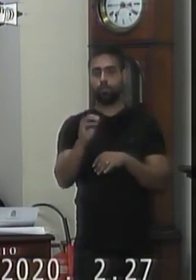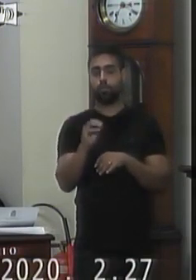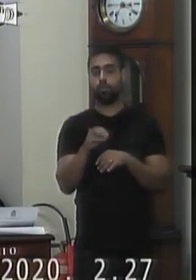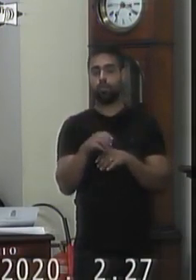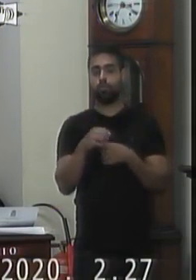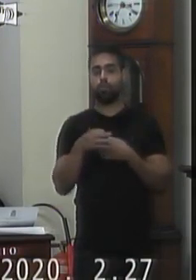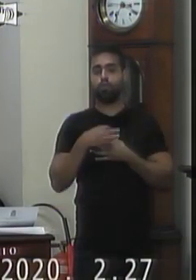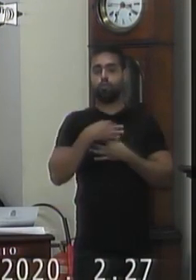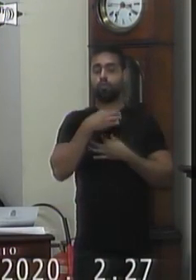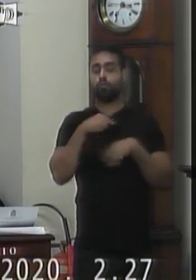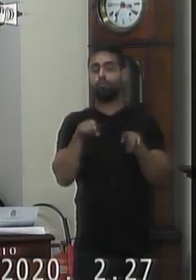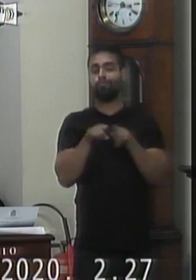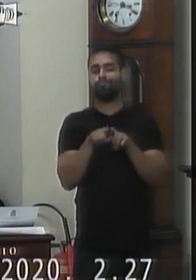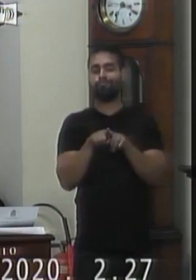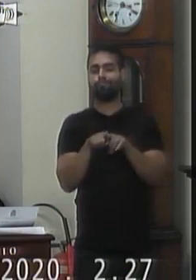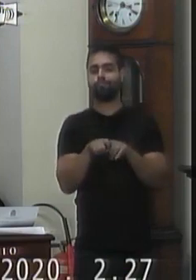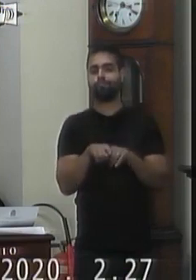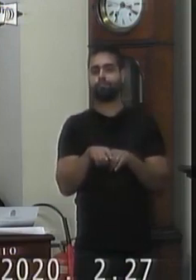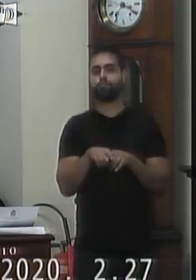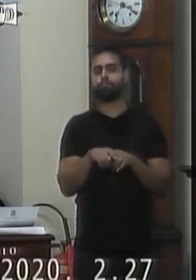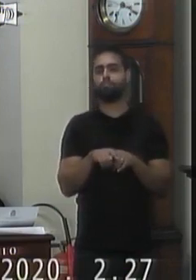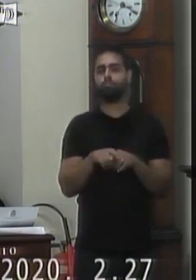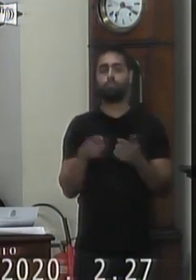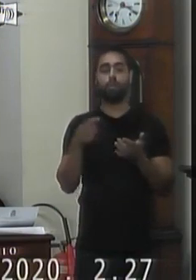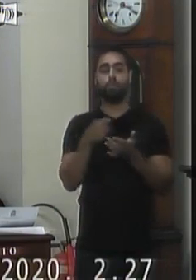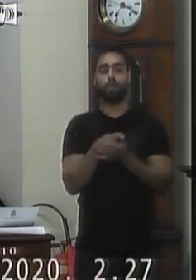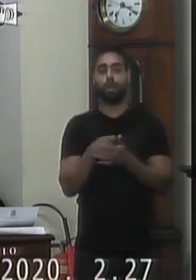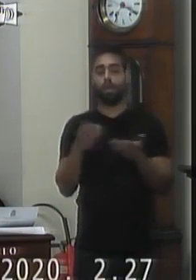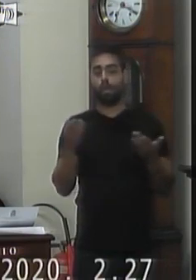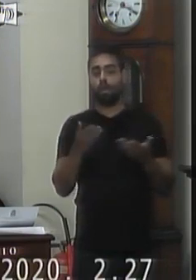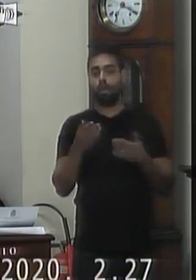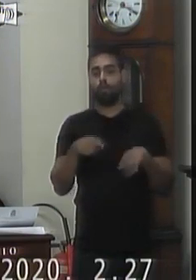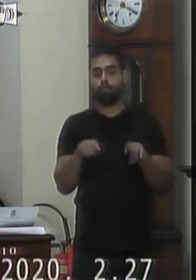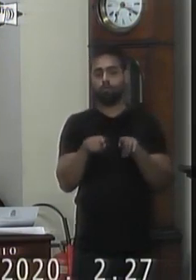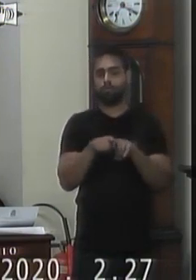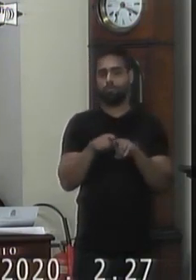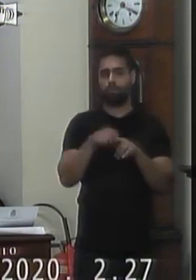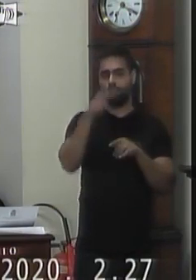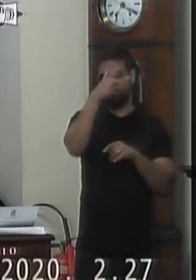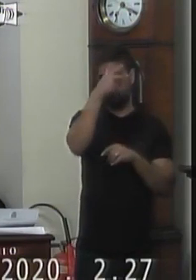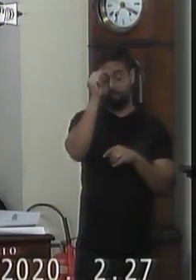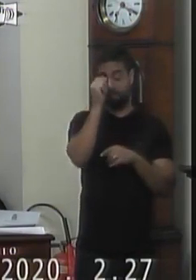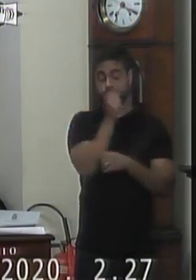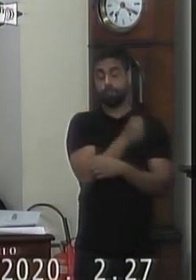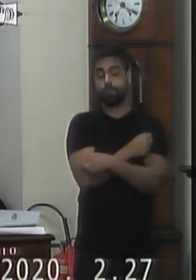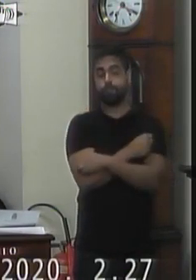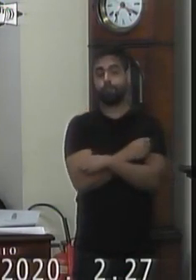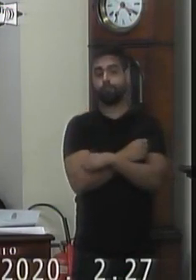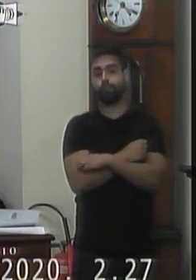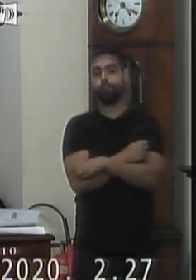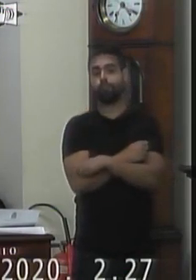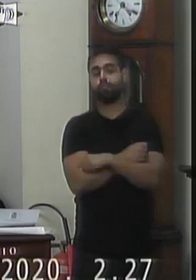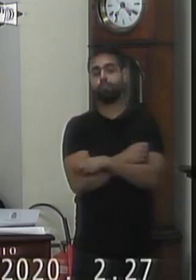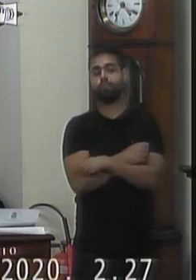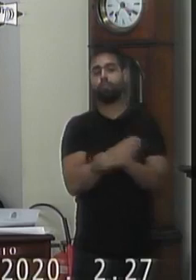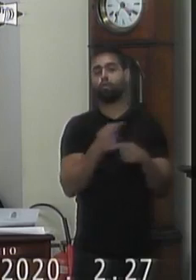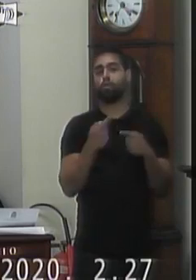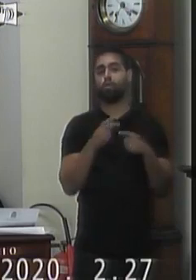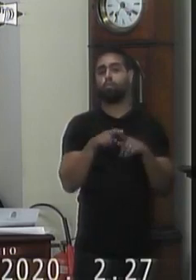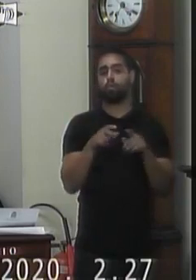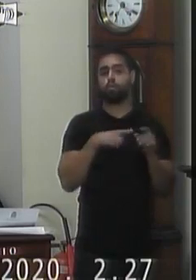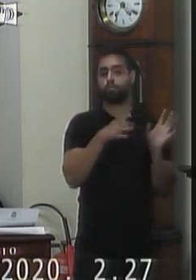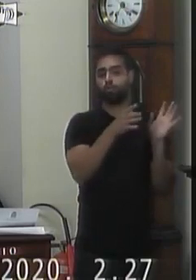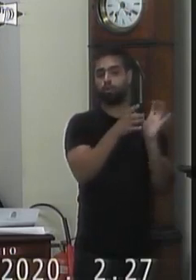Executivo dos recursos necessários para cobrir tais despesas, agora suportados pelo ente público municipal. Nesse contexto, em